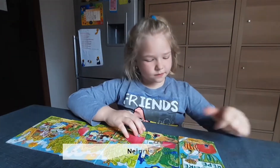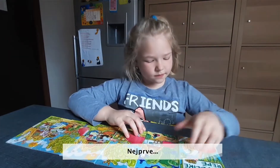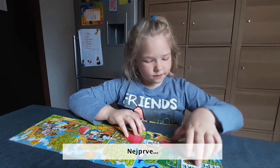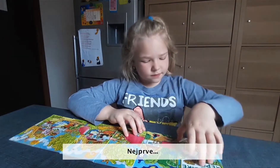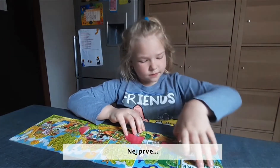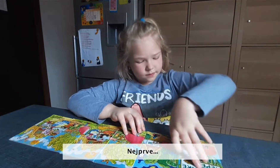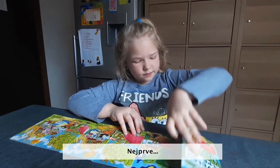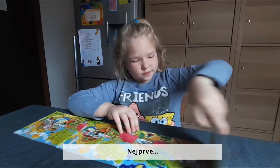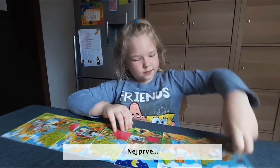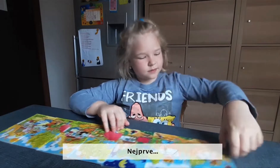Nejprve